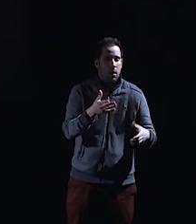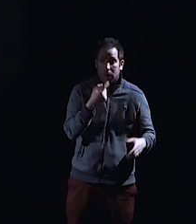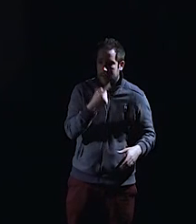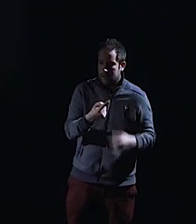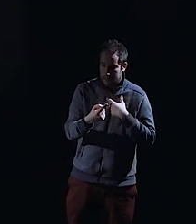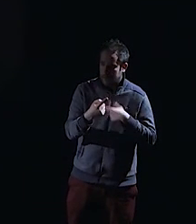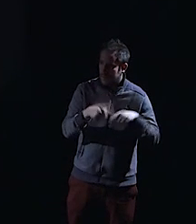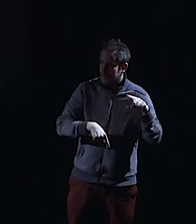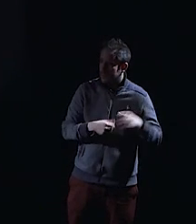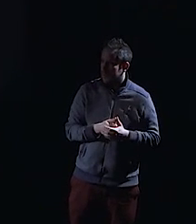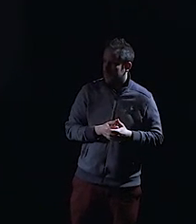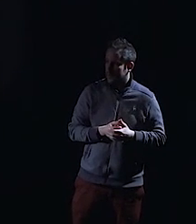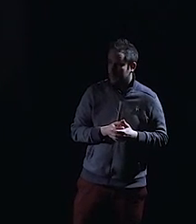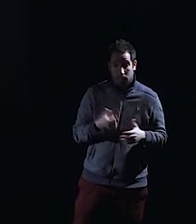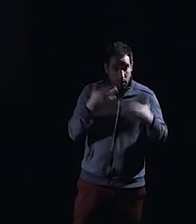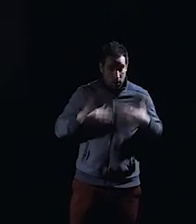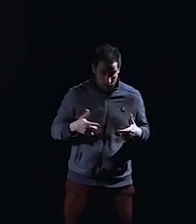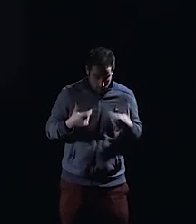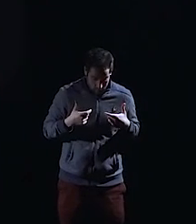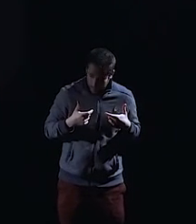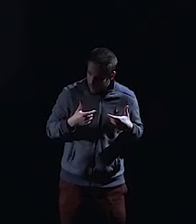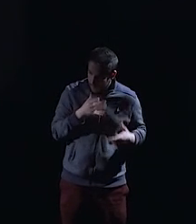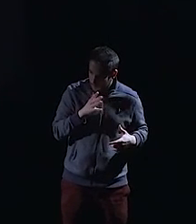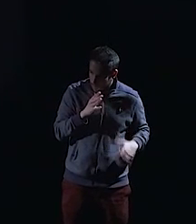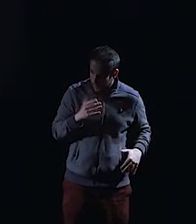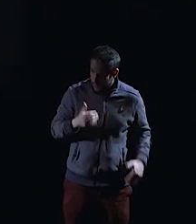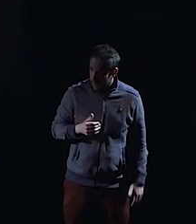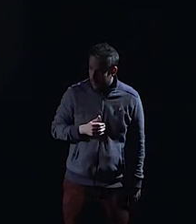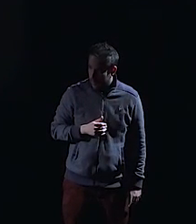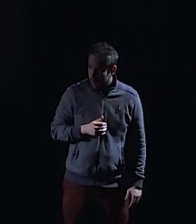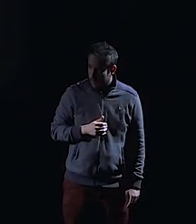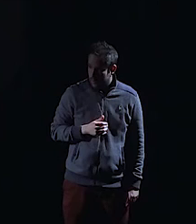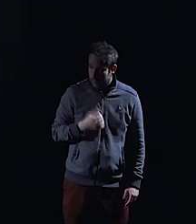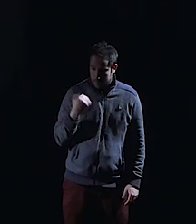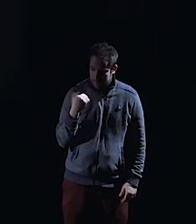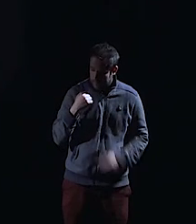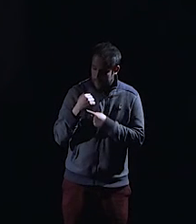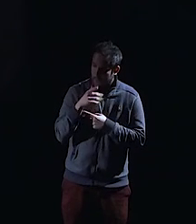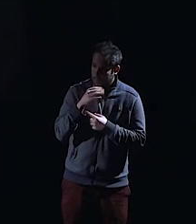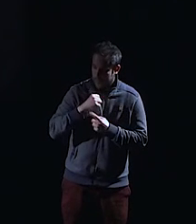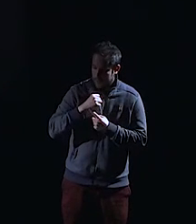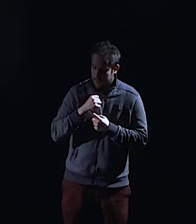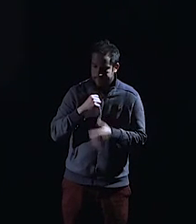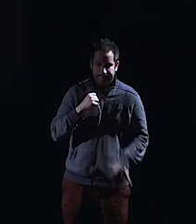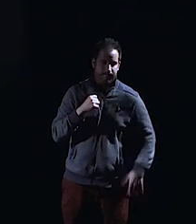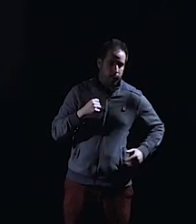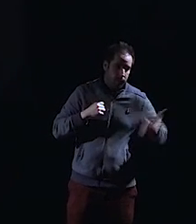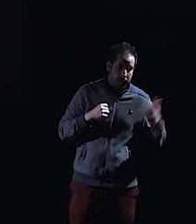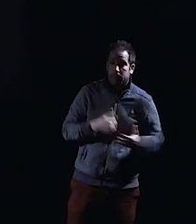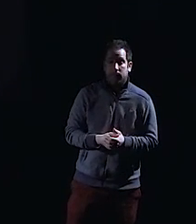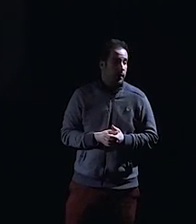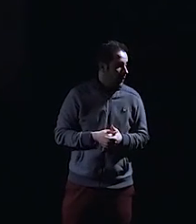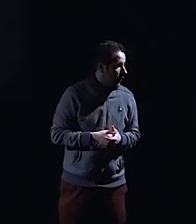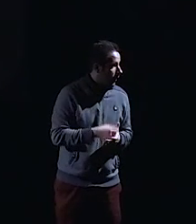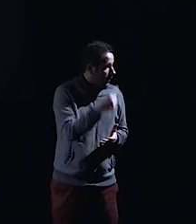ça. Là, contrôle du corps, là. J'ai pas le droit de faire ça. Sinon, factuel, elle va pas, on va être. En fait, je